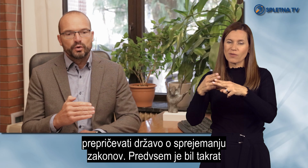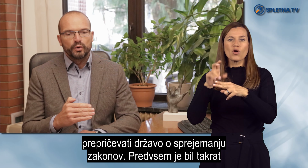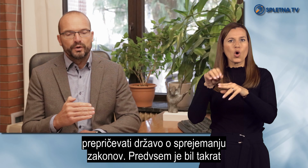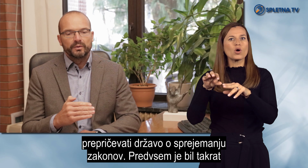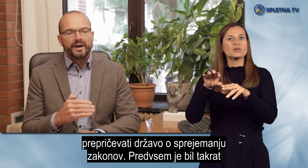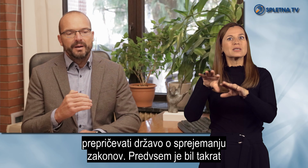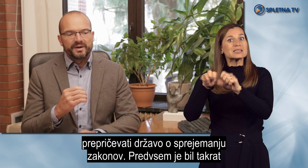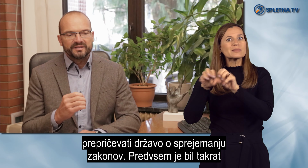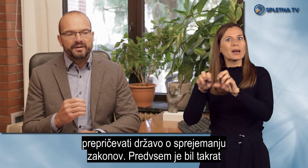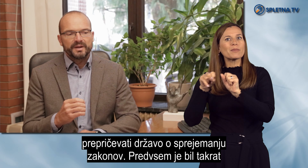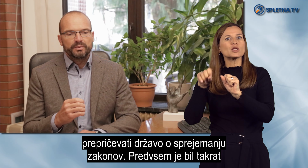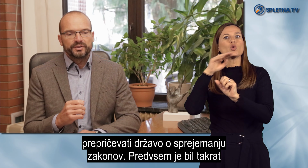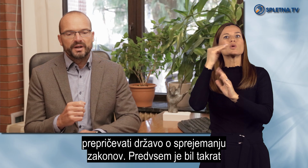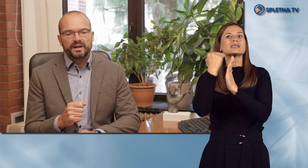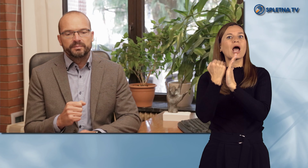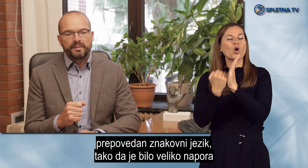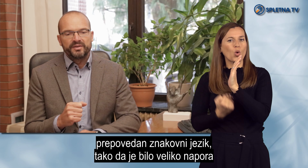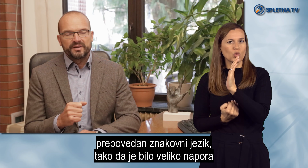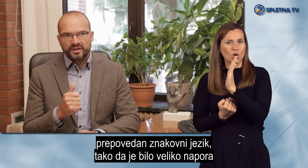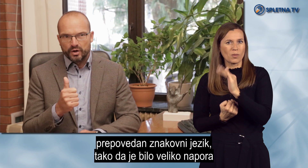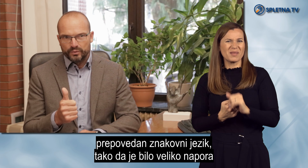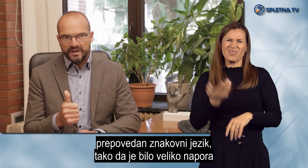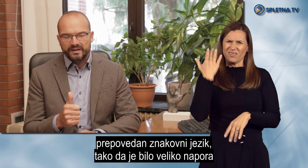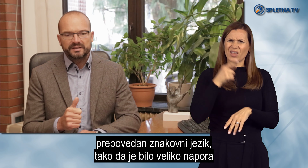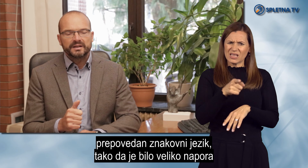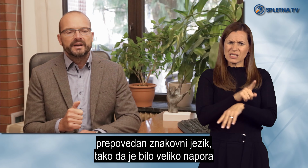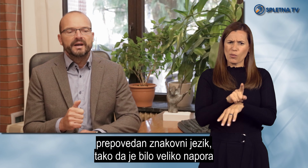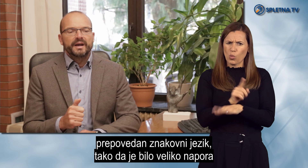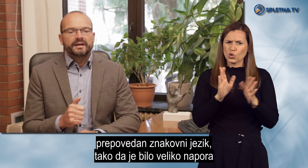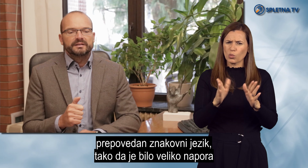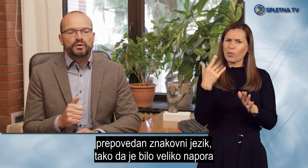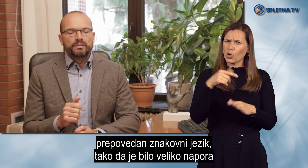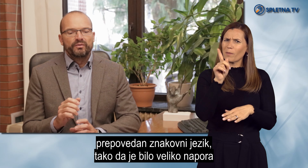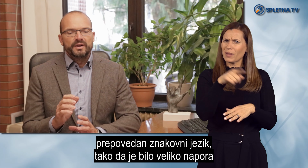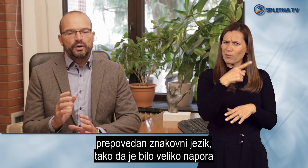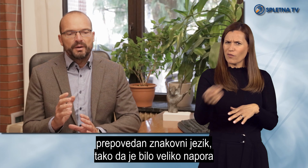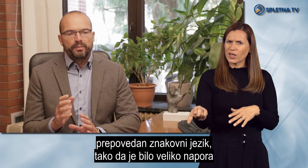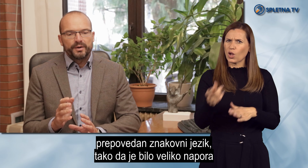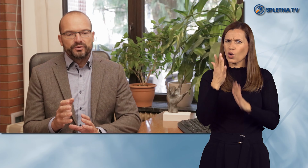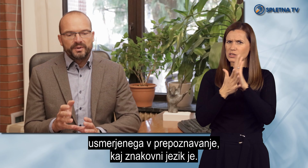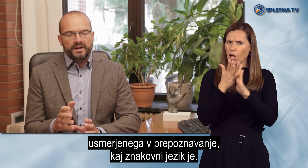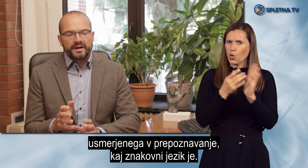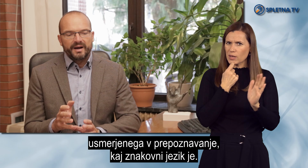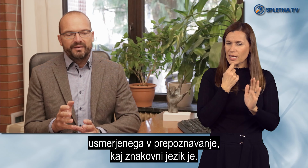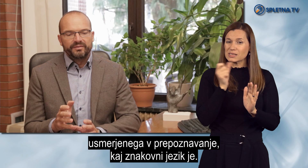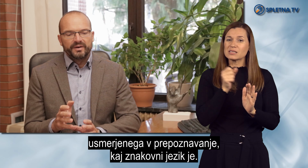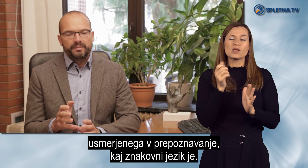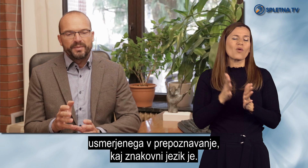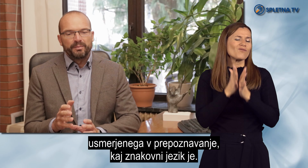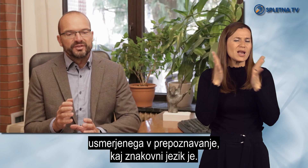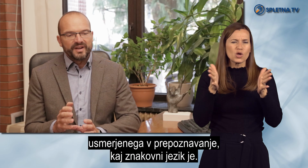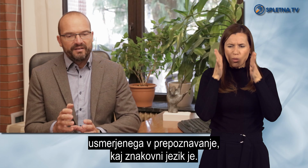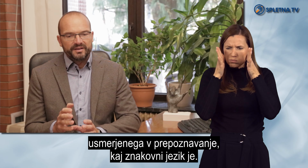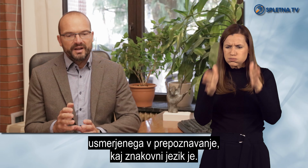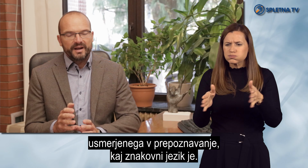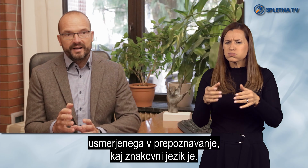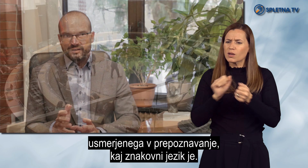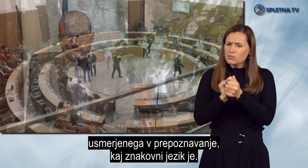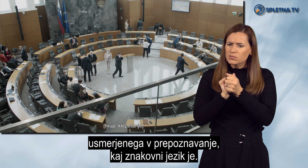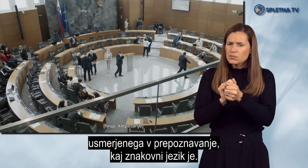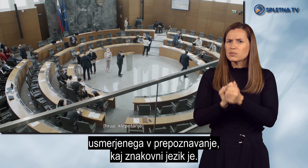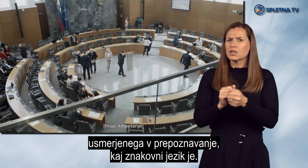sprejemanju zakonov. Predvsem je bilo takrat prepovedan znakovni jezik, tako da je bilo veliko napora usmerjenega v